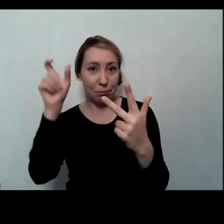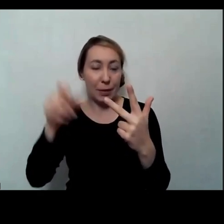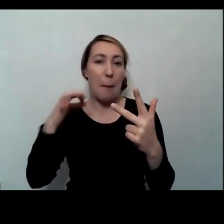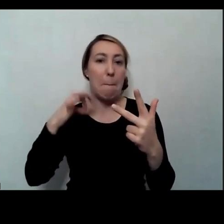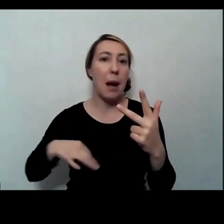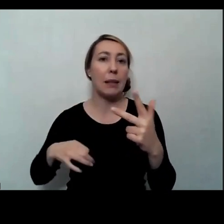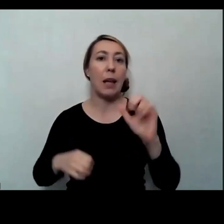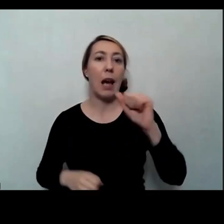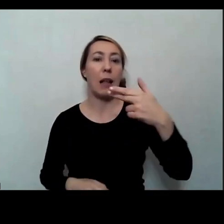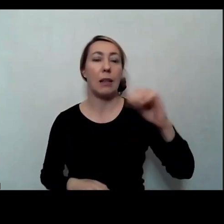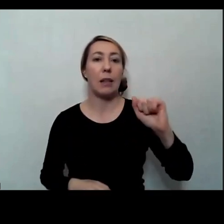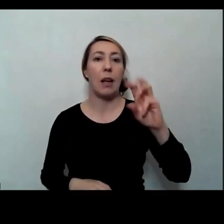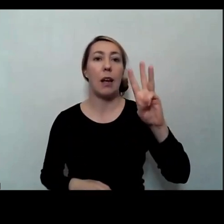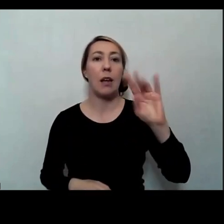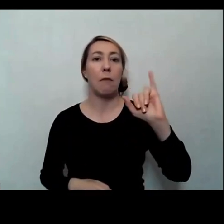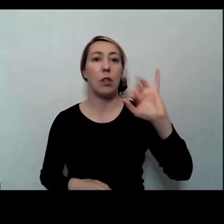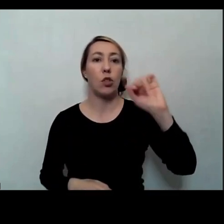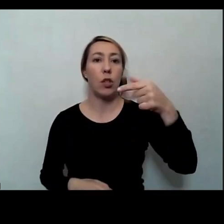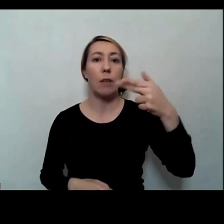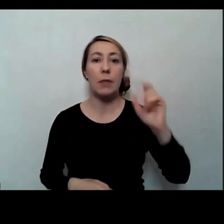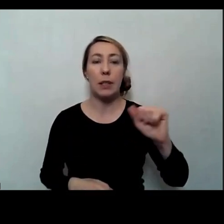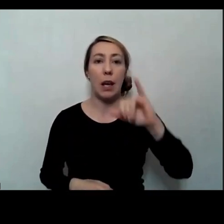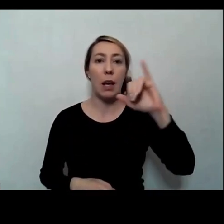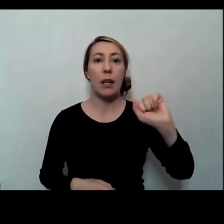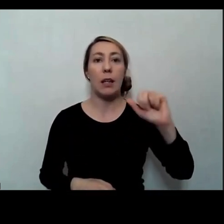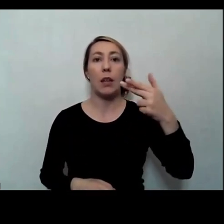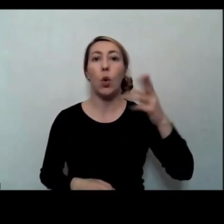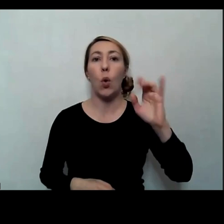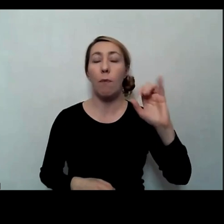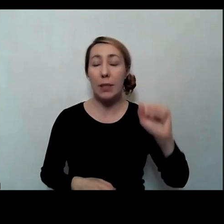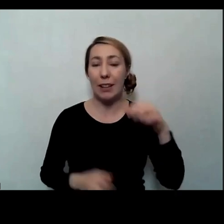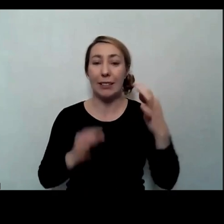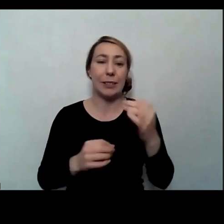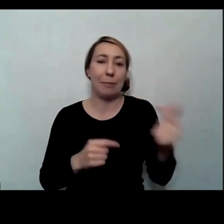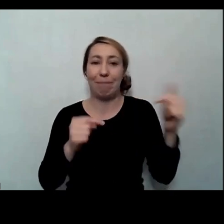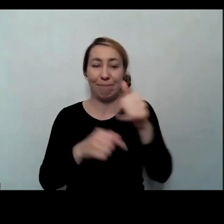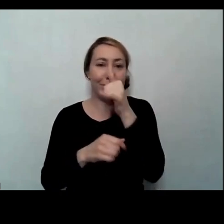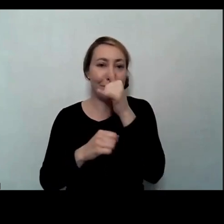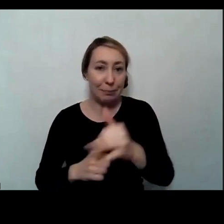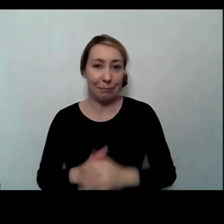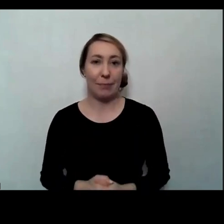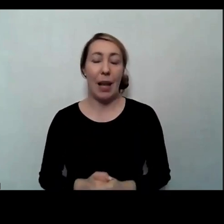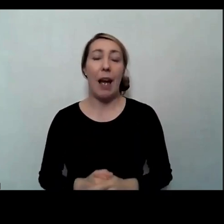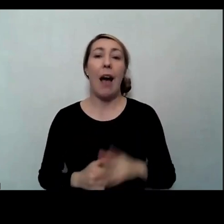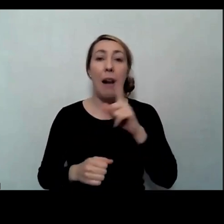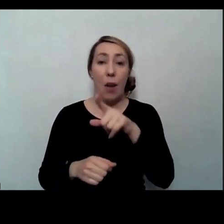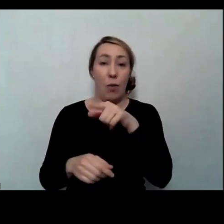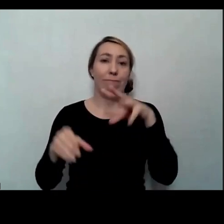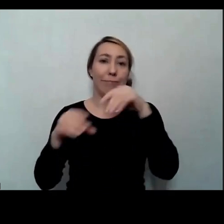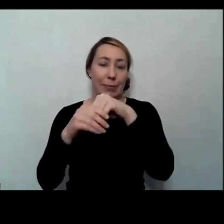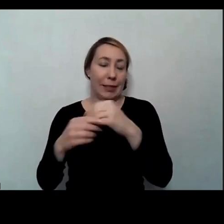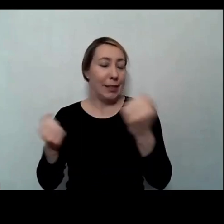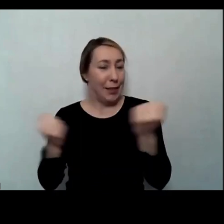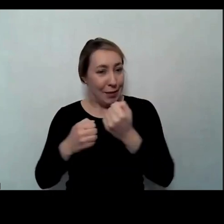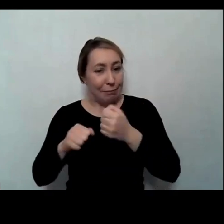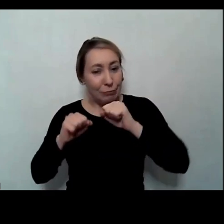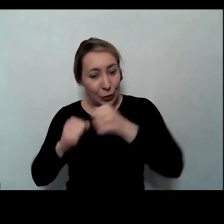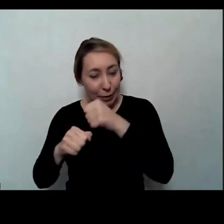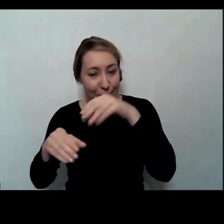Anną Wiśniewską-Jankowską, która niestety nie mogła być dzisiaj z nami obecna, ale również włożyła serce w to